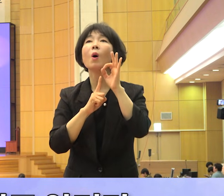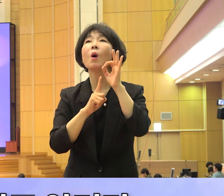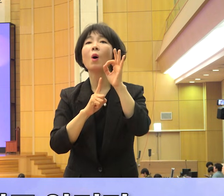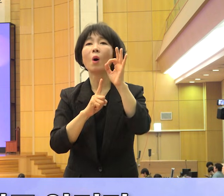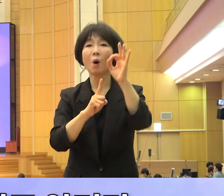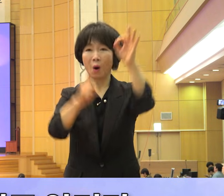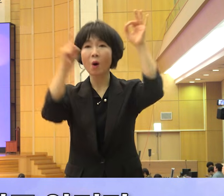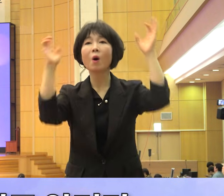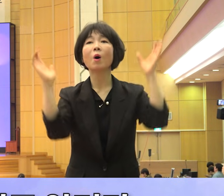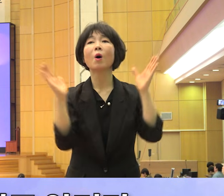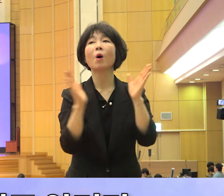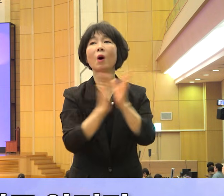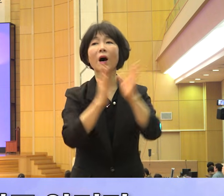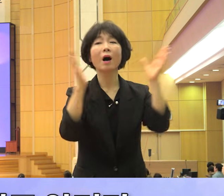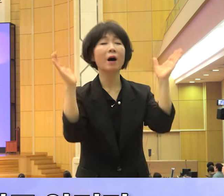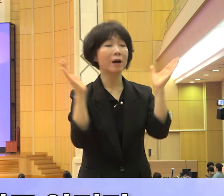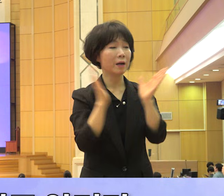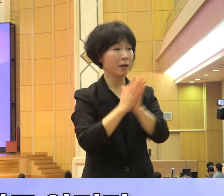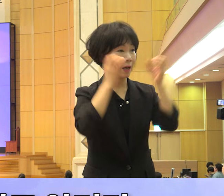오